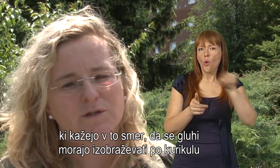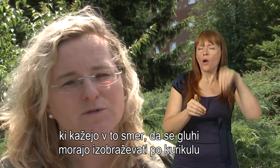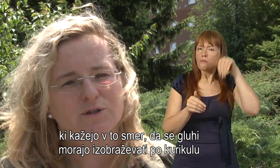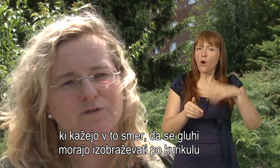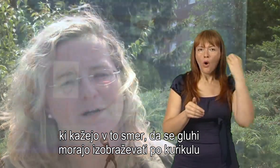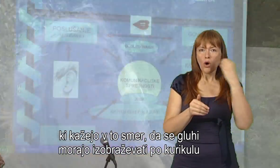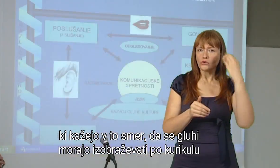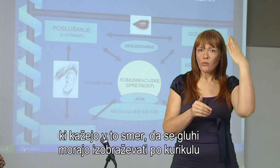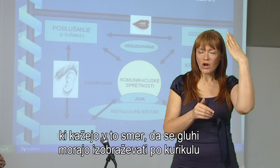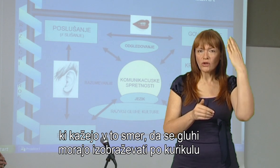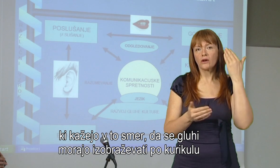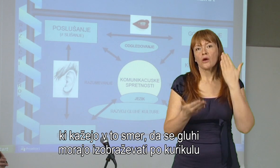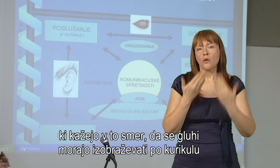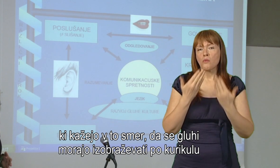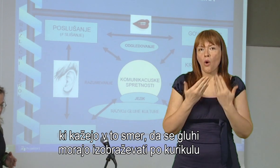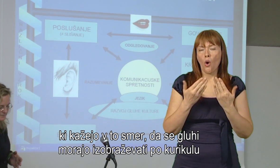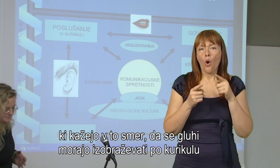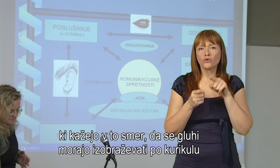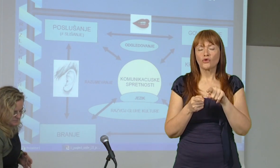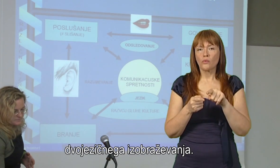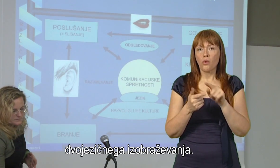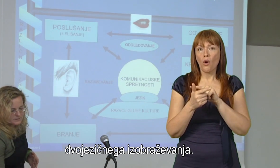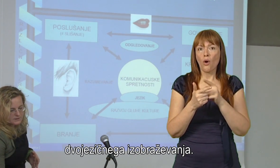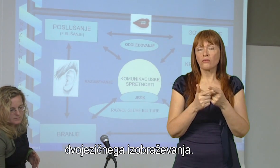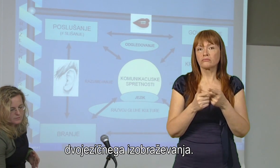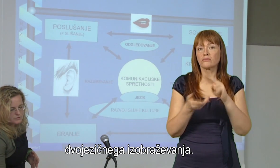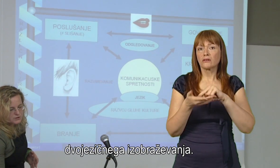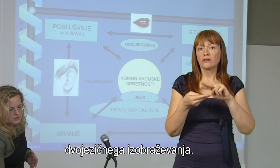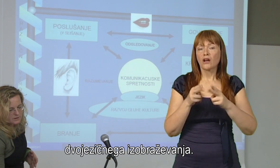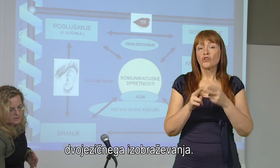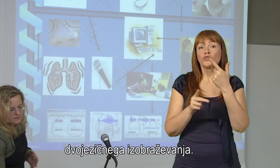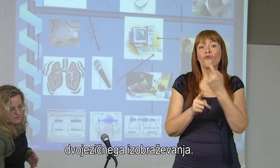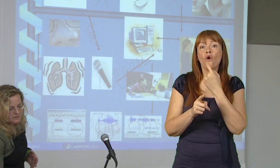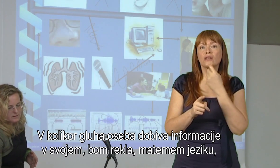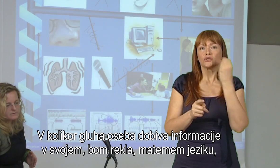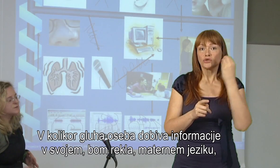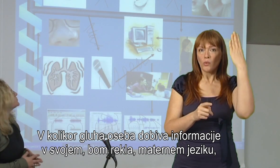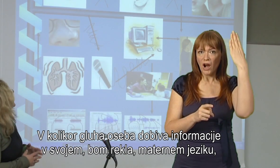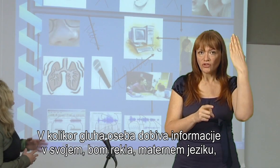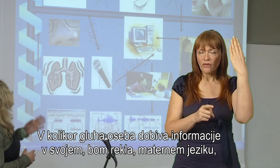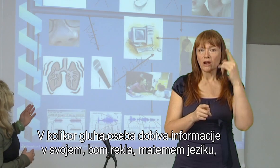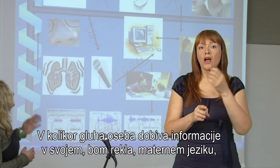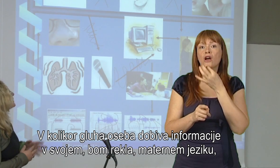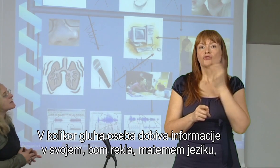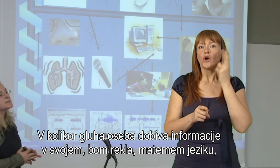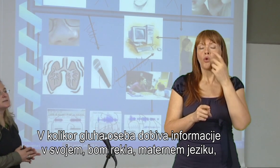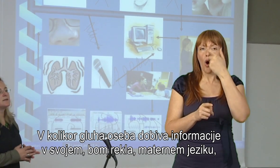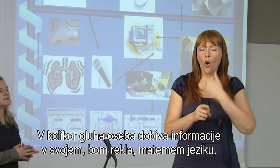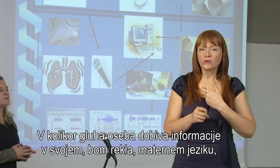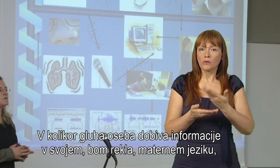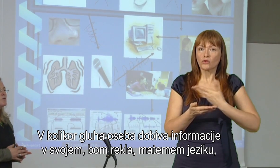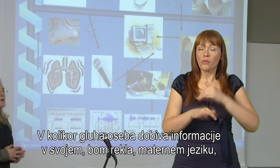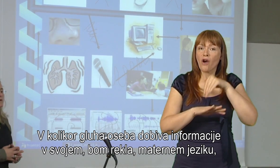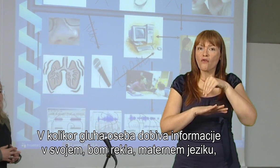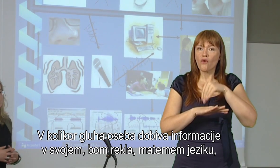morajo izobraževati morda po kurikulu dvojezičnega izobraževanja in vkolikor gluha oseba dobiva informacije